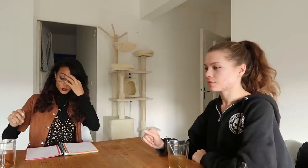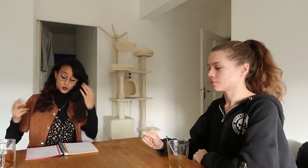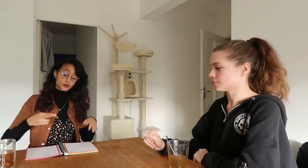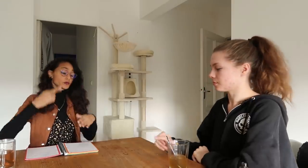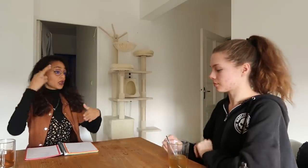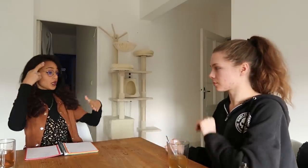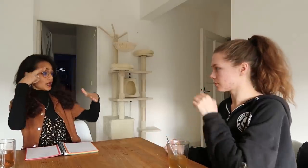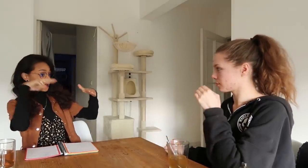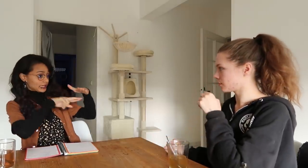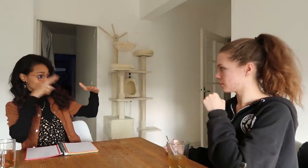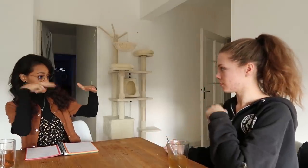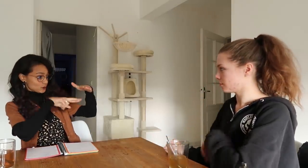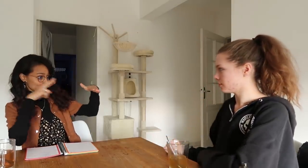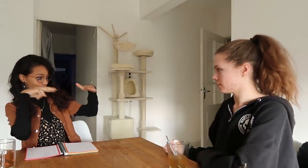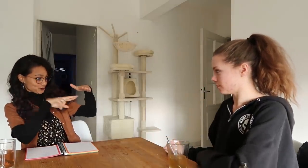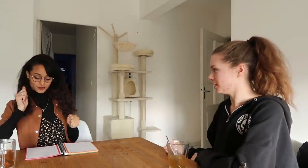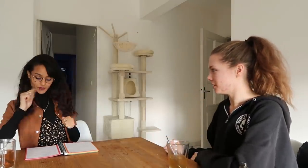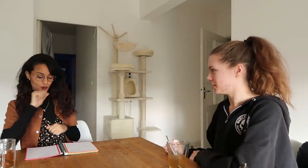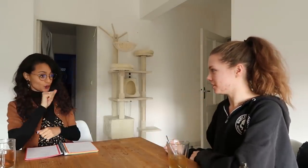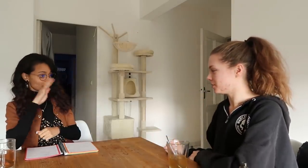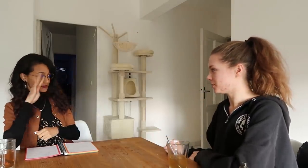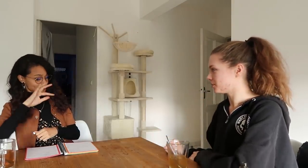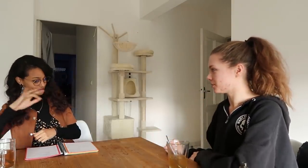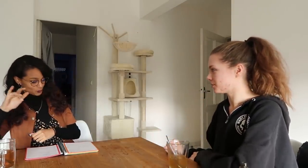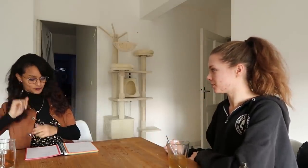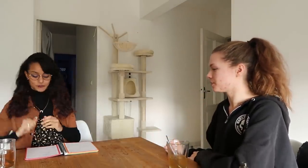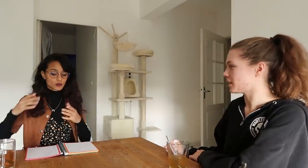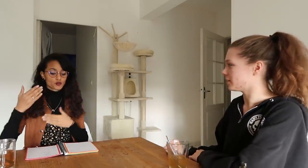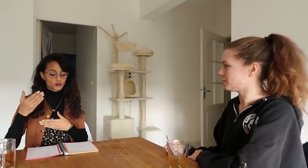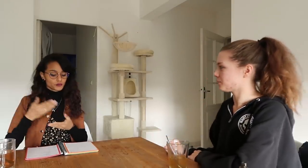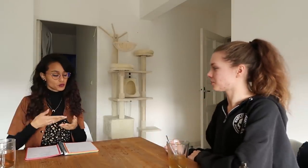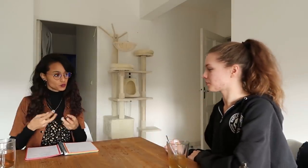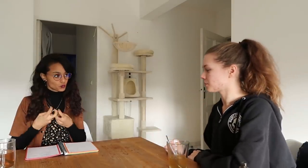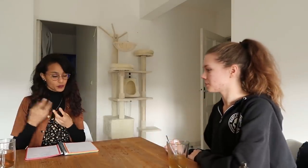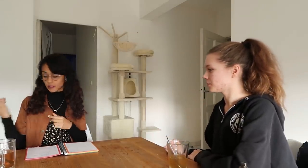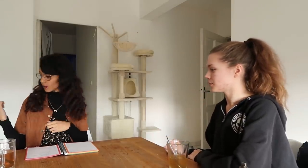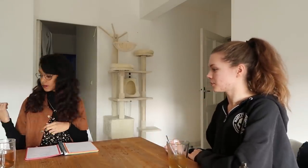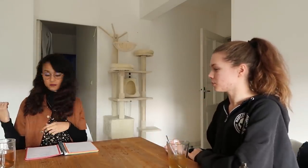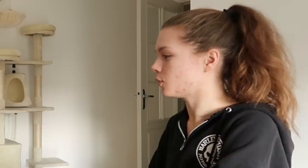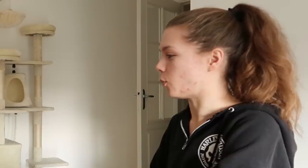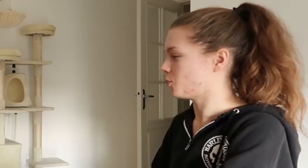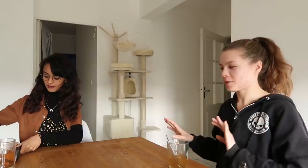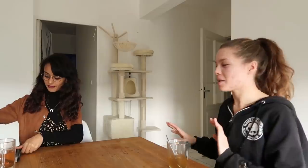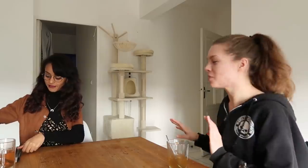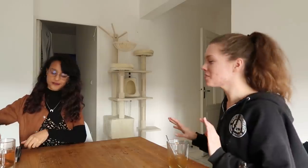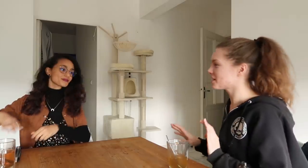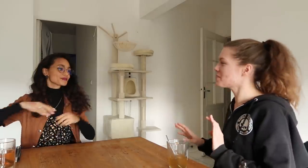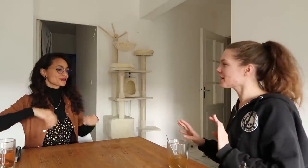donc, révision de la dactylo. Est-ce que tu veux ton papier ou pas? Non. Normalement, je l'ai bien